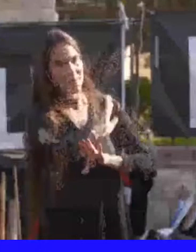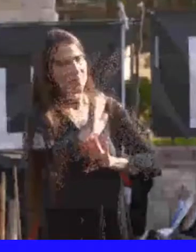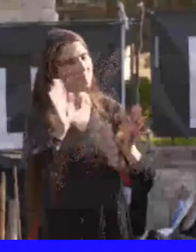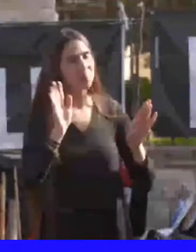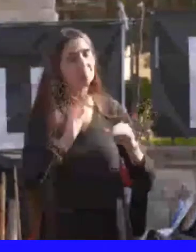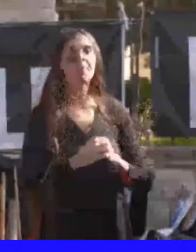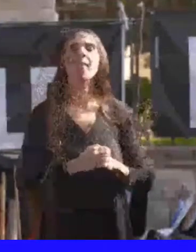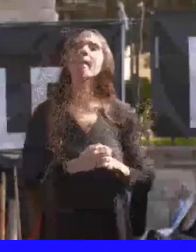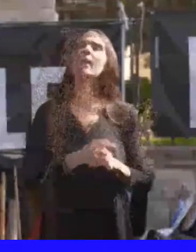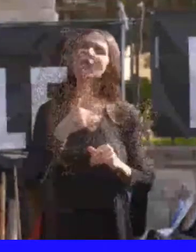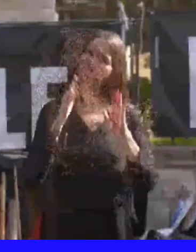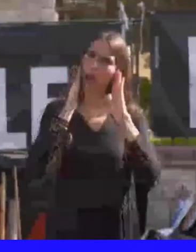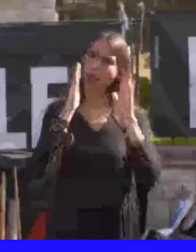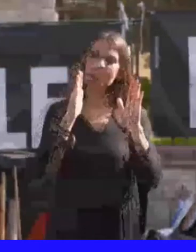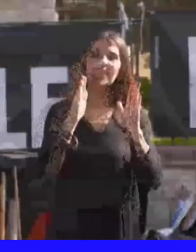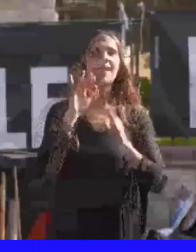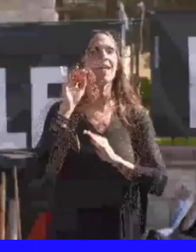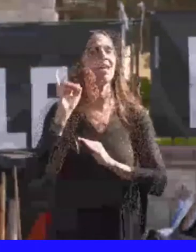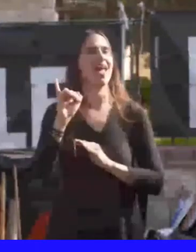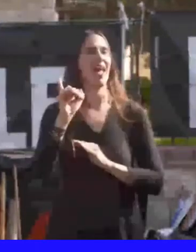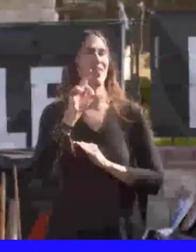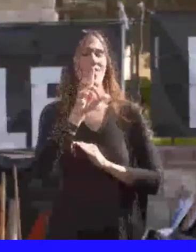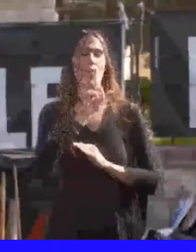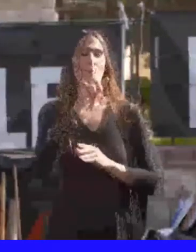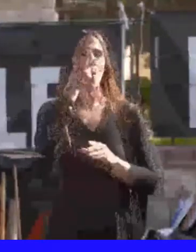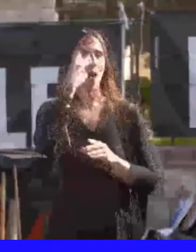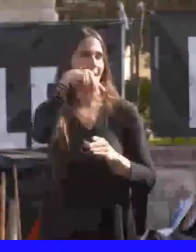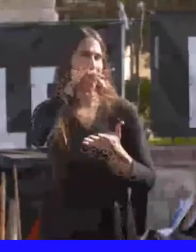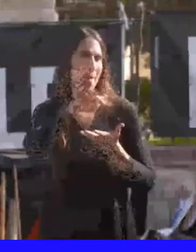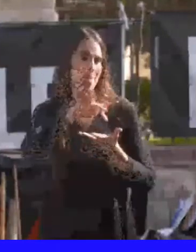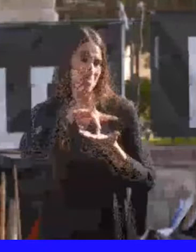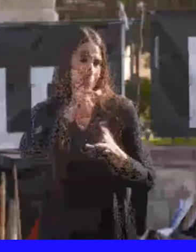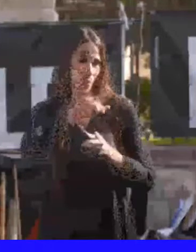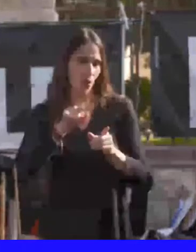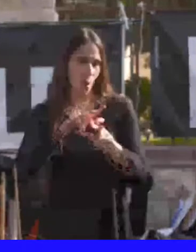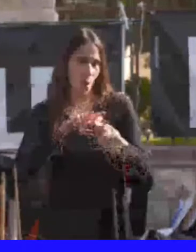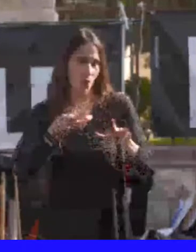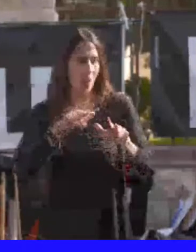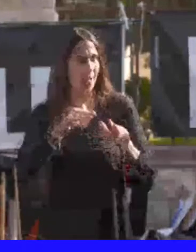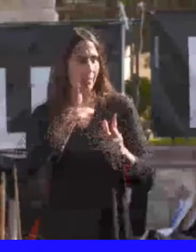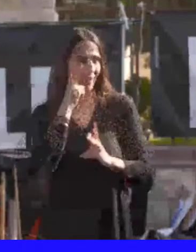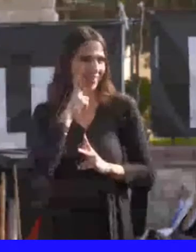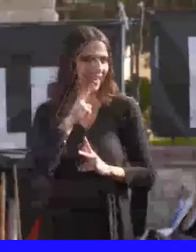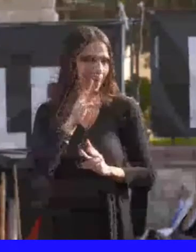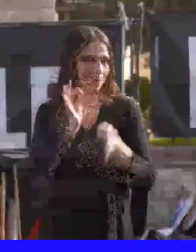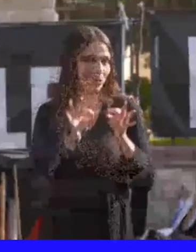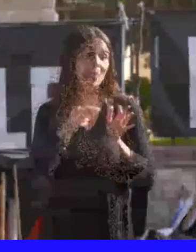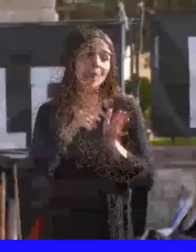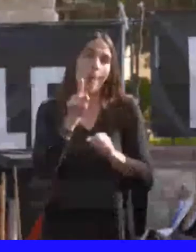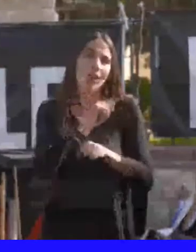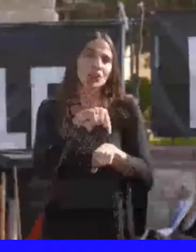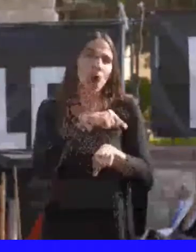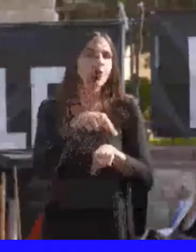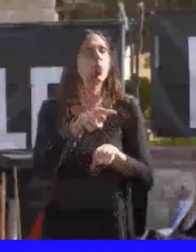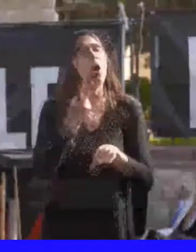מניח שיריב לוין לא נצפה באותו מעמד מביש בבית המשפט, מכיוון שבאותם שעות הוא כנראה